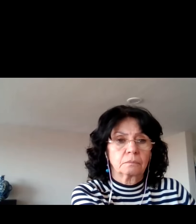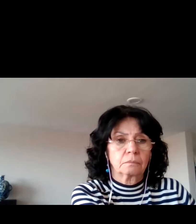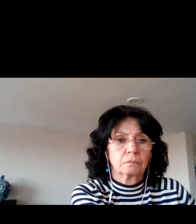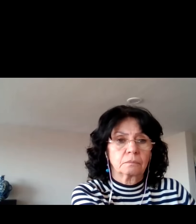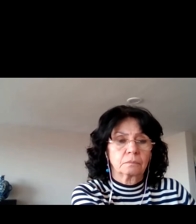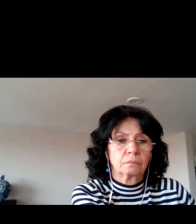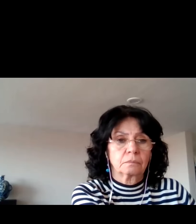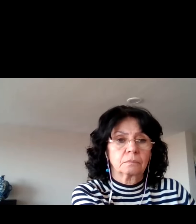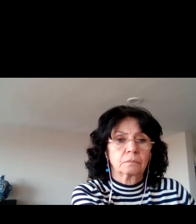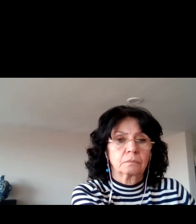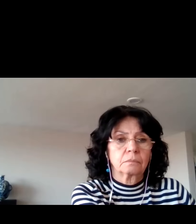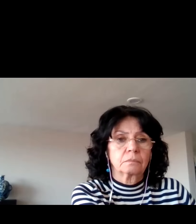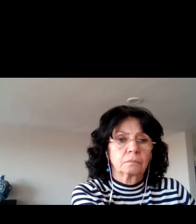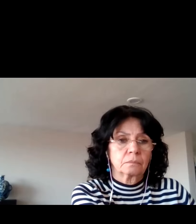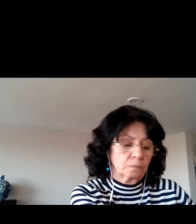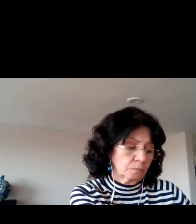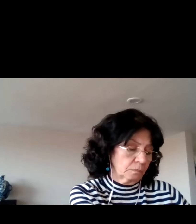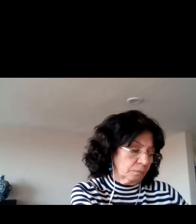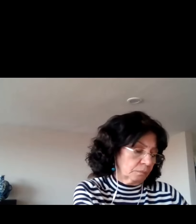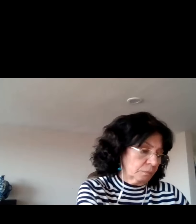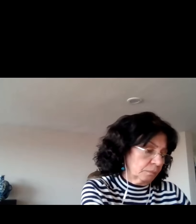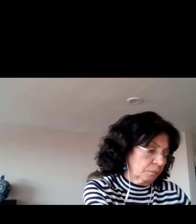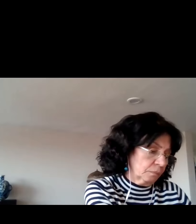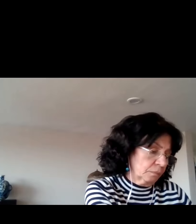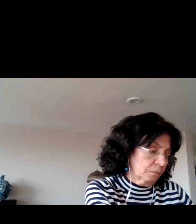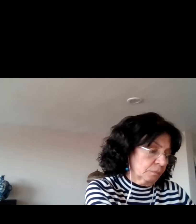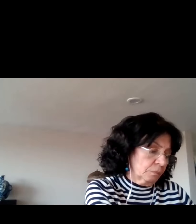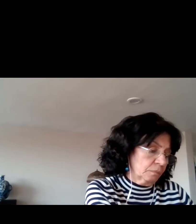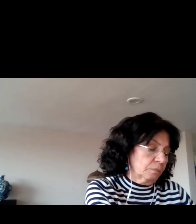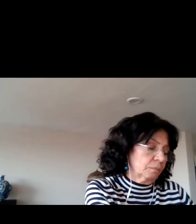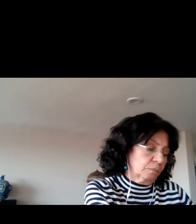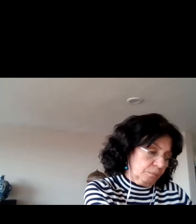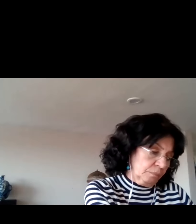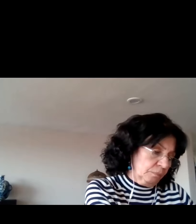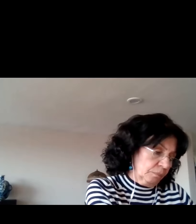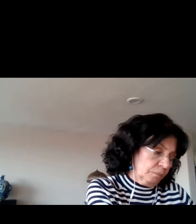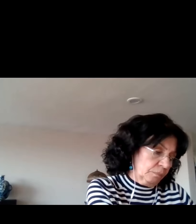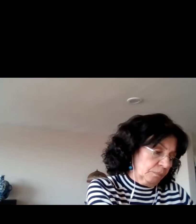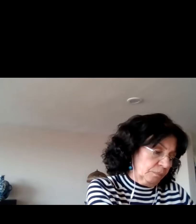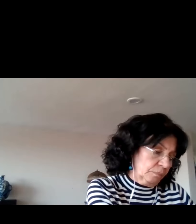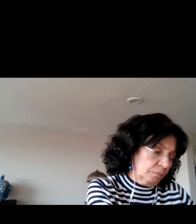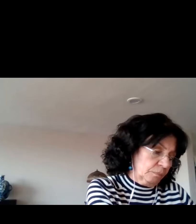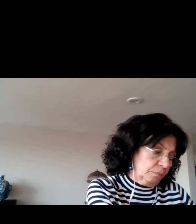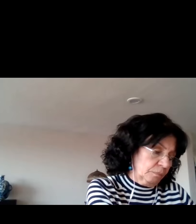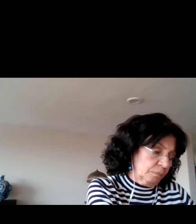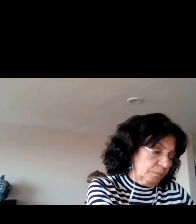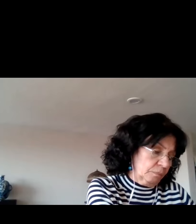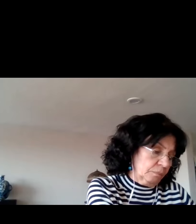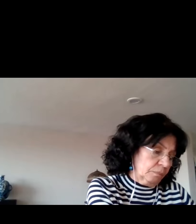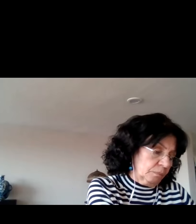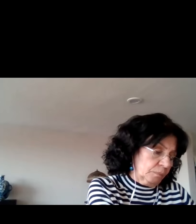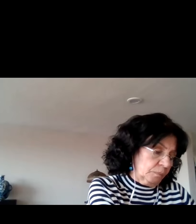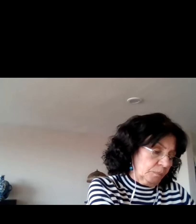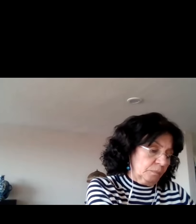socios, es uno para voluntarios, es uno para tus pacientes, o sea, entonces, ¿cuántas